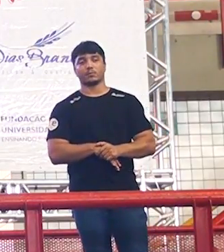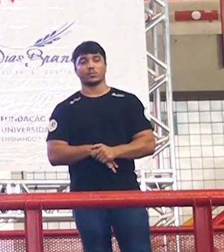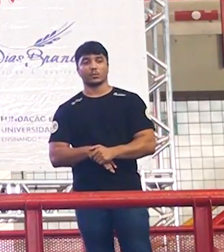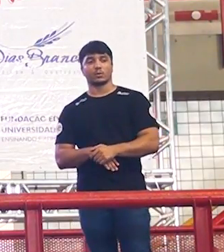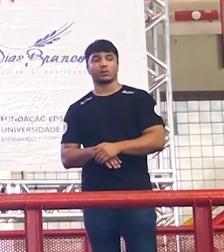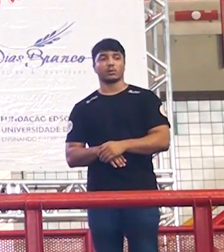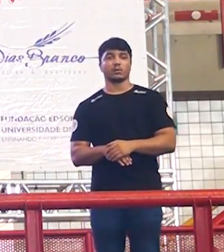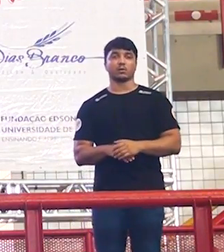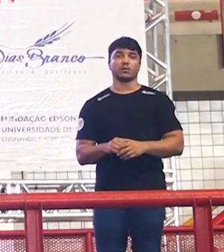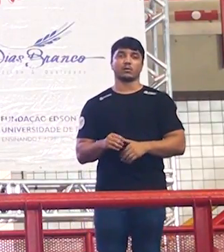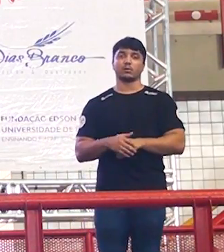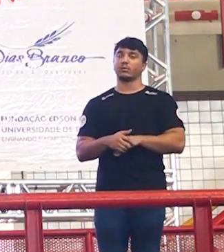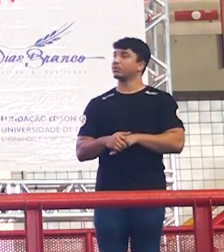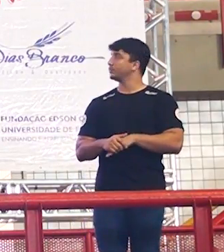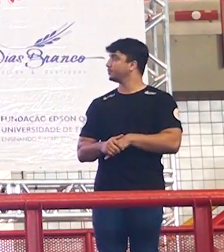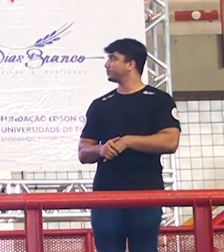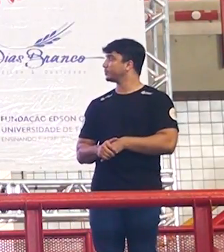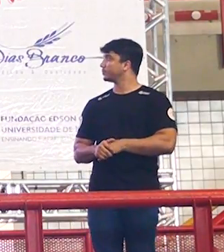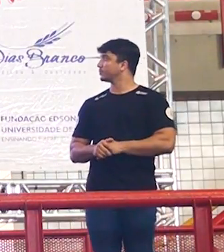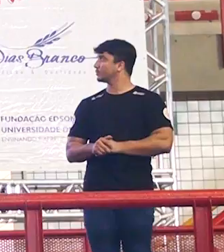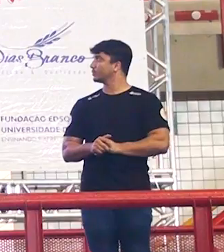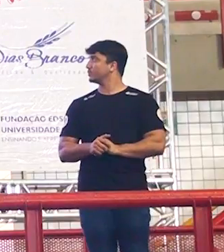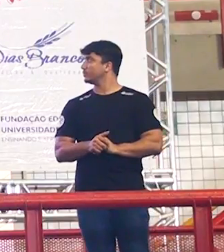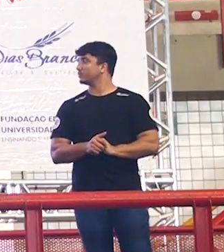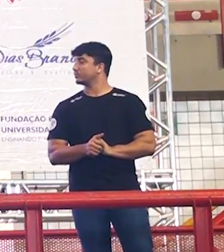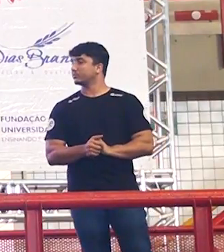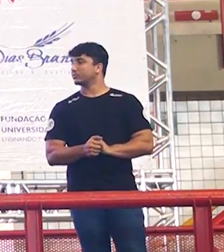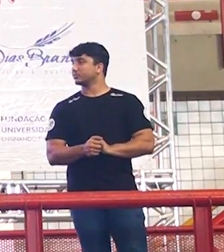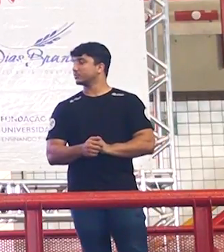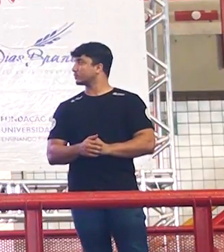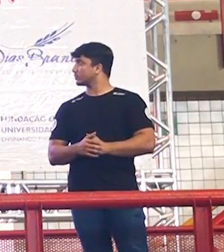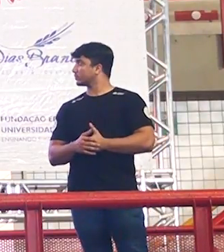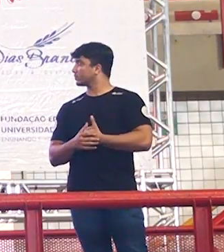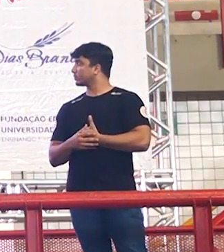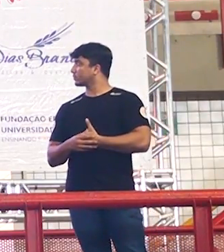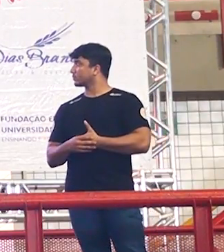Você acha que a química verde atuaria em qual desses exemplos?